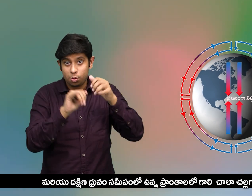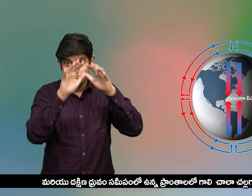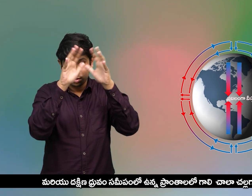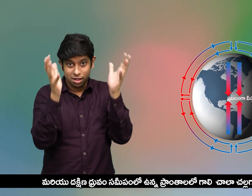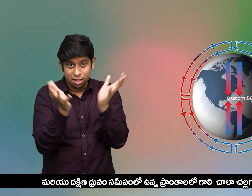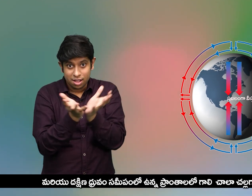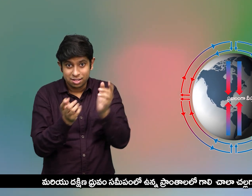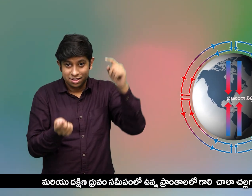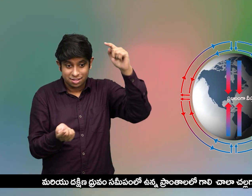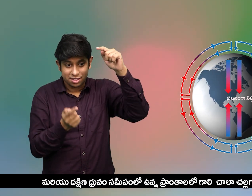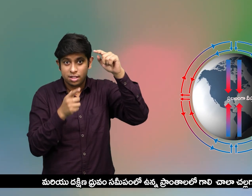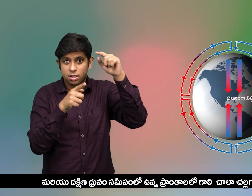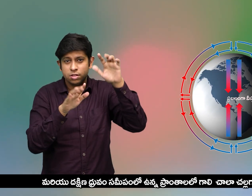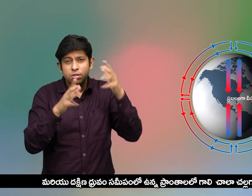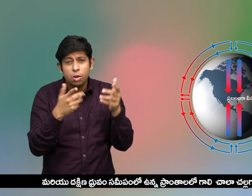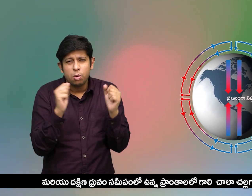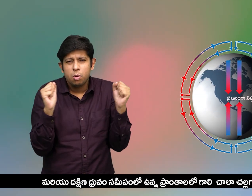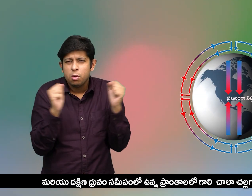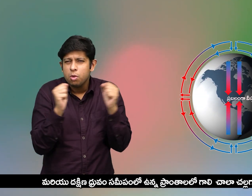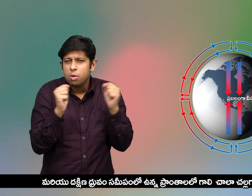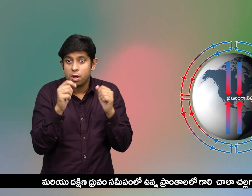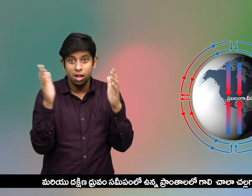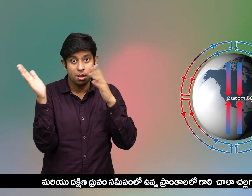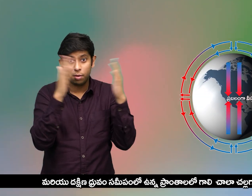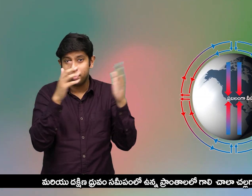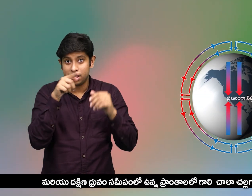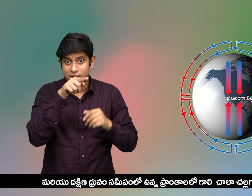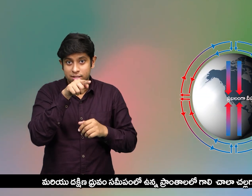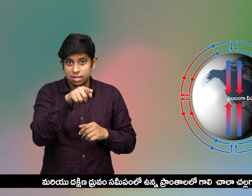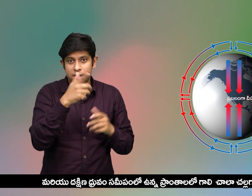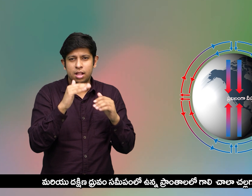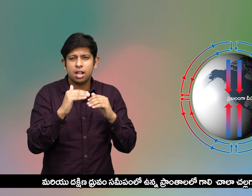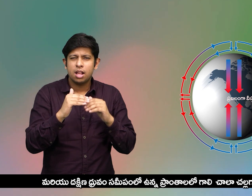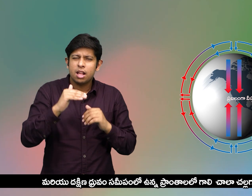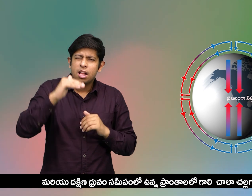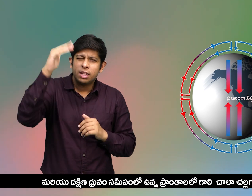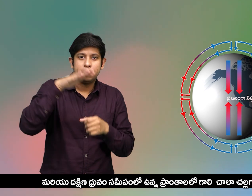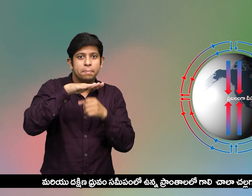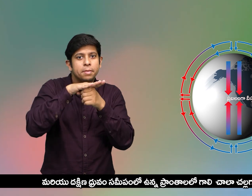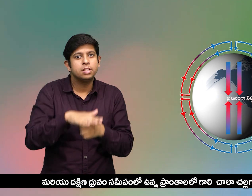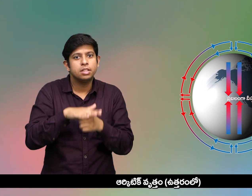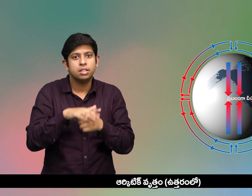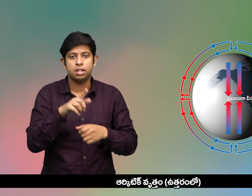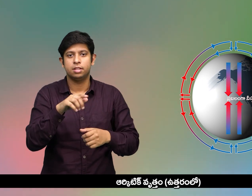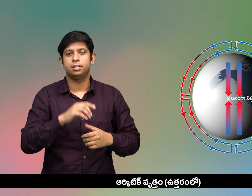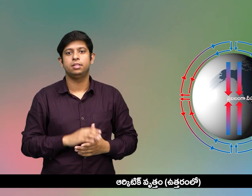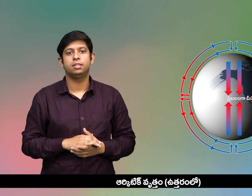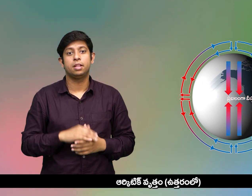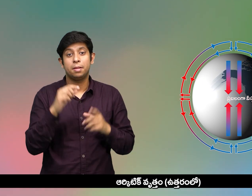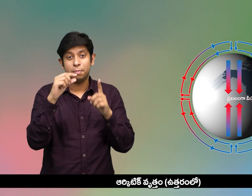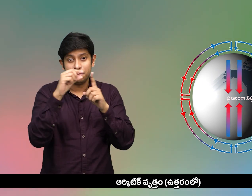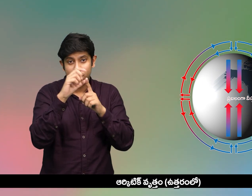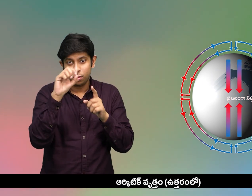మరియు దక్షిణ ధ్రువం సమీపంలో ఉన్న ప్రాంతాలలో గాలి చాలా చల్లగా ఉంది. ఆర్కిటిక్ వృత్తం